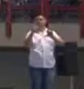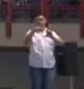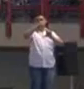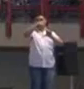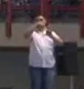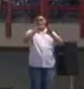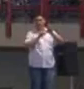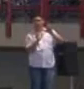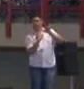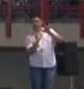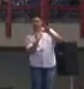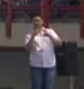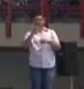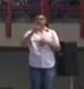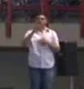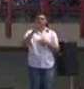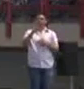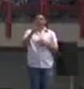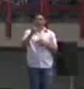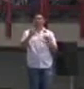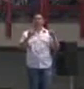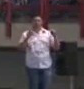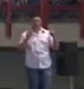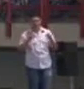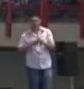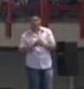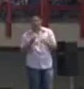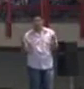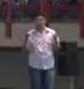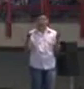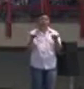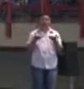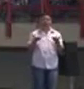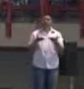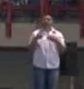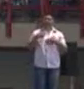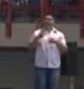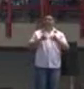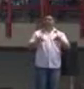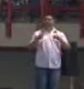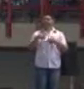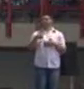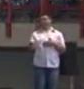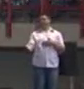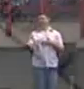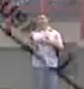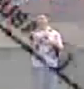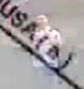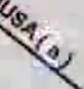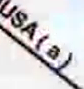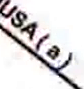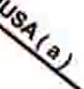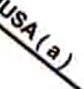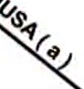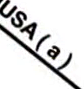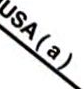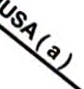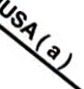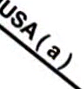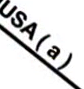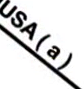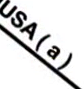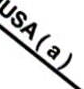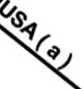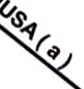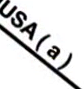de catetos. Beleza. Agora um detalhe. Essa expressãozinha que eu estou escrevendo aí, ó, a ao quadrado igual